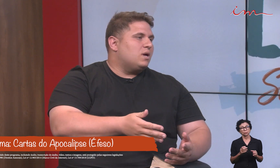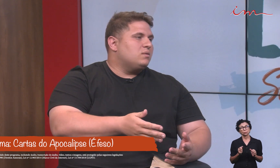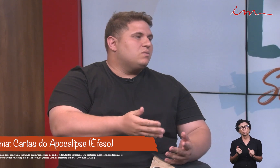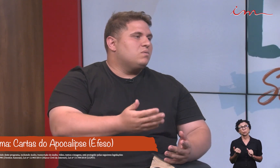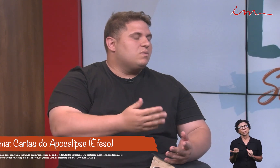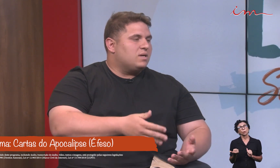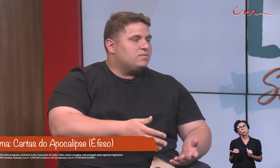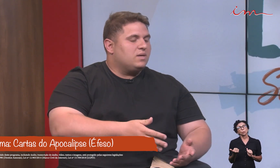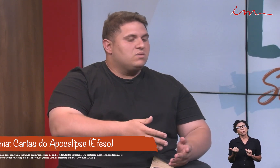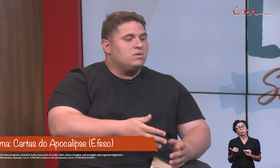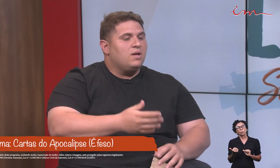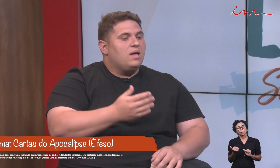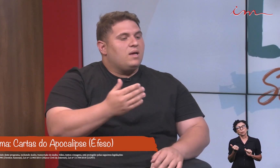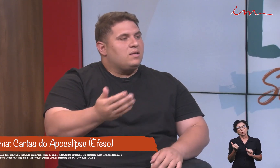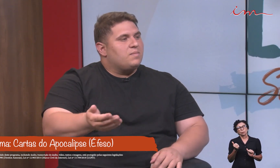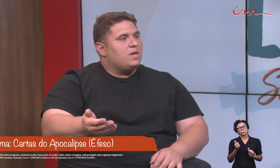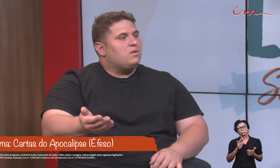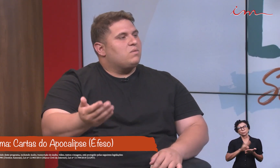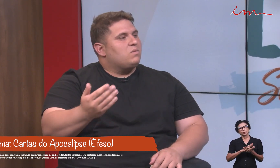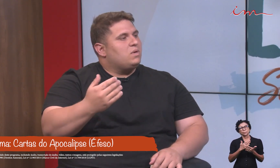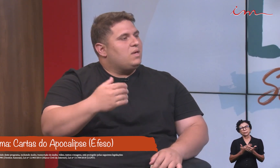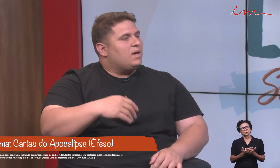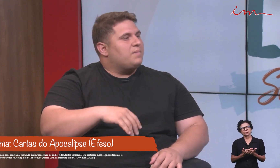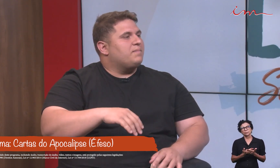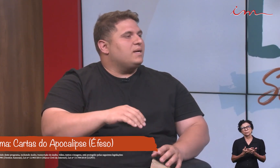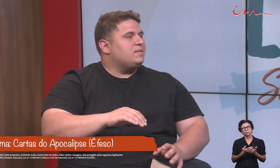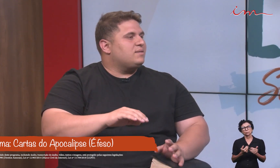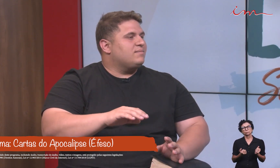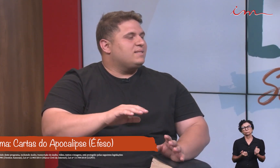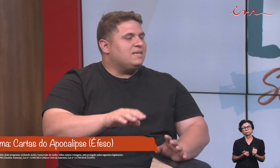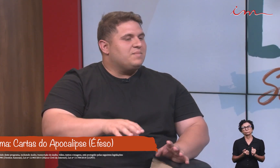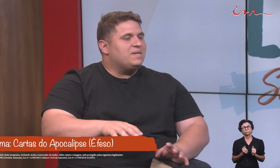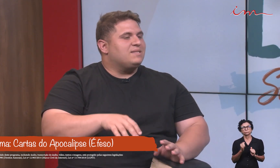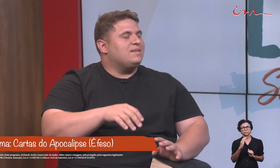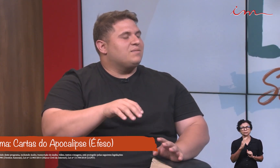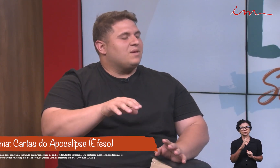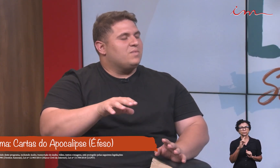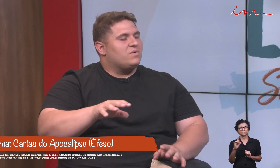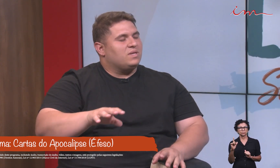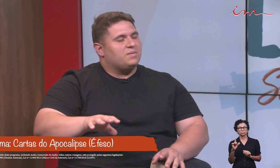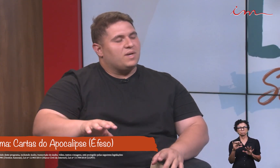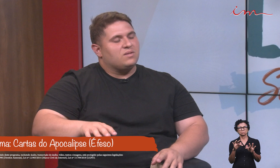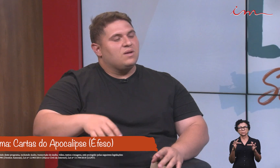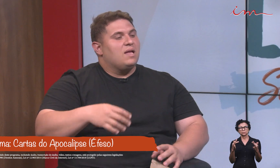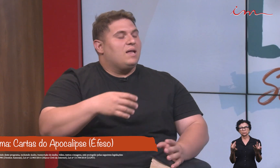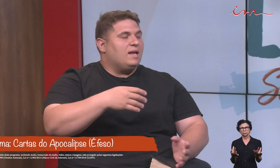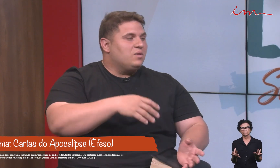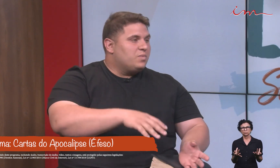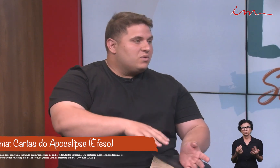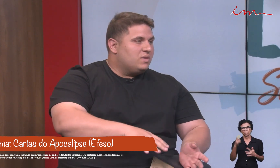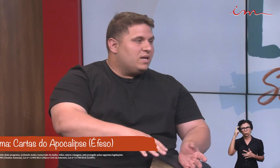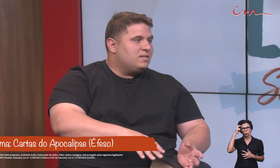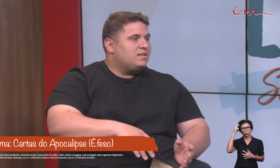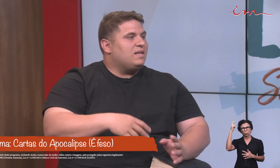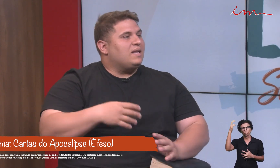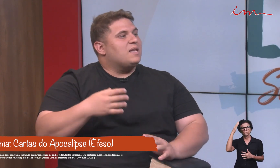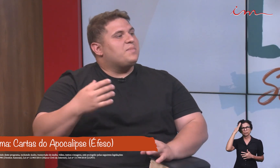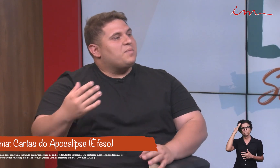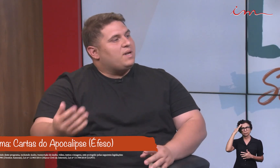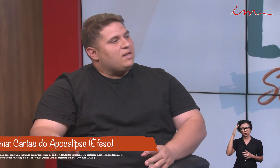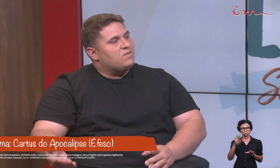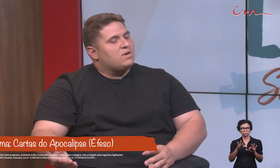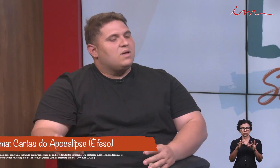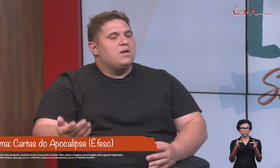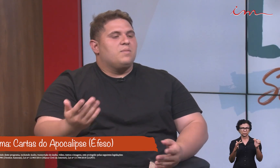muito contato com o classificador, e também o que é mais simples, que não tem muito conhecimento nem do português e nem